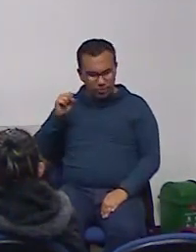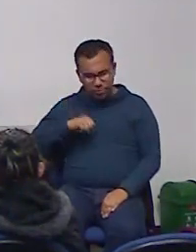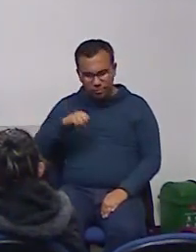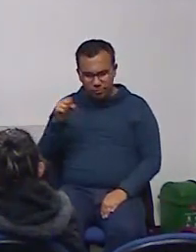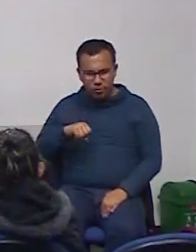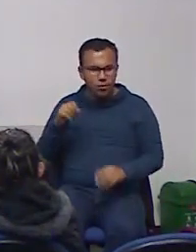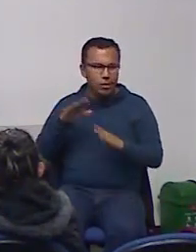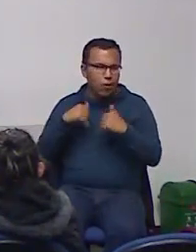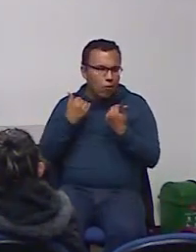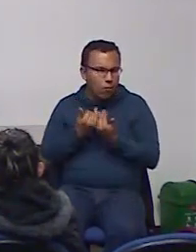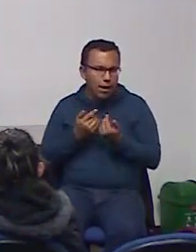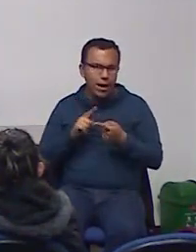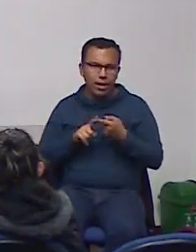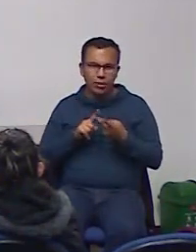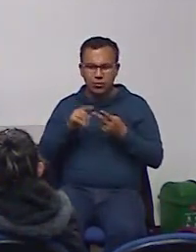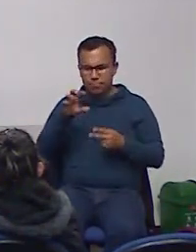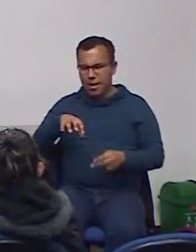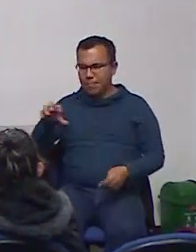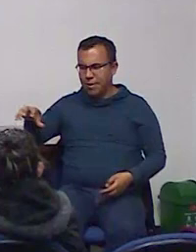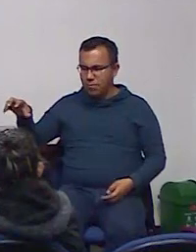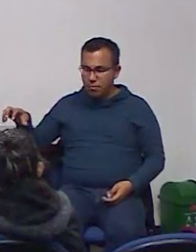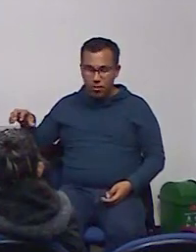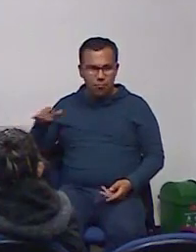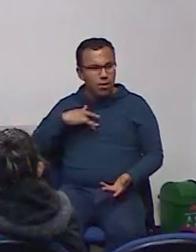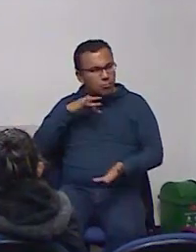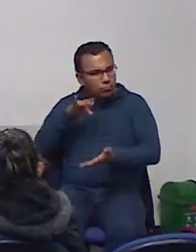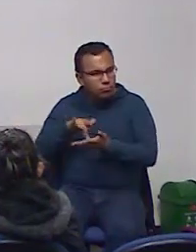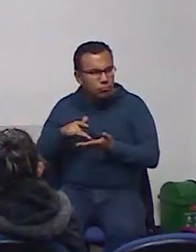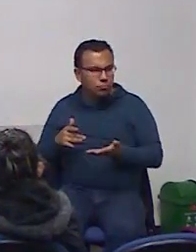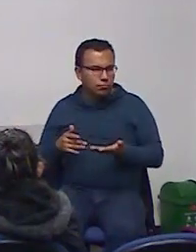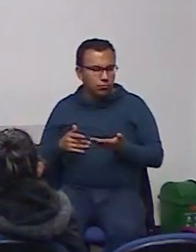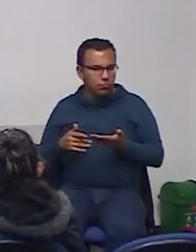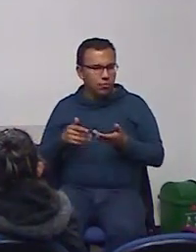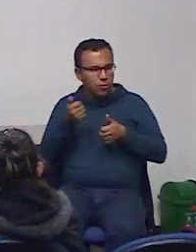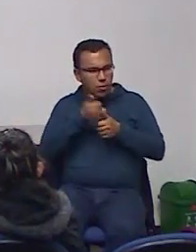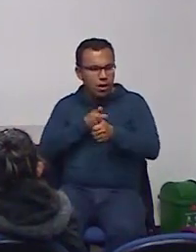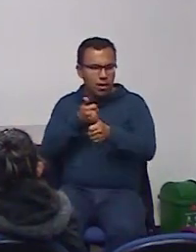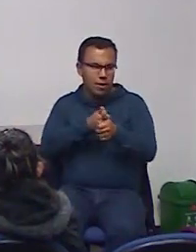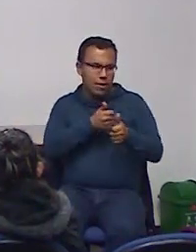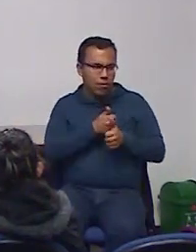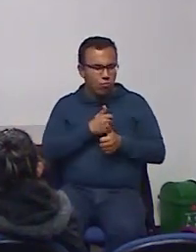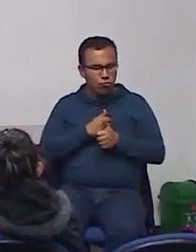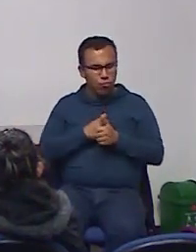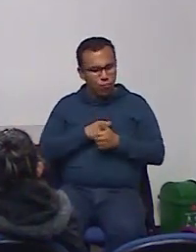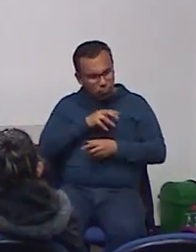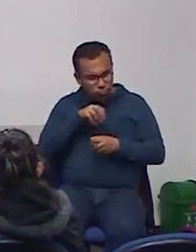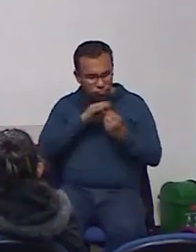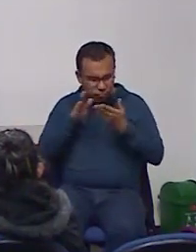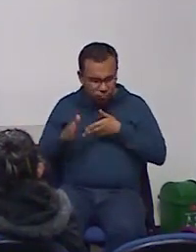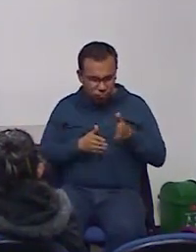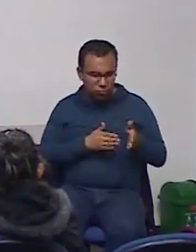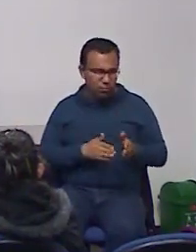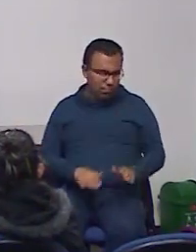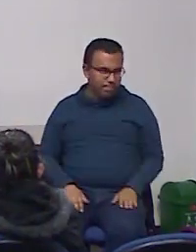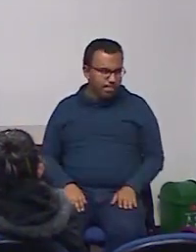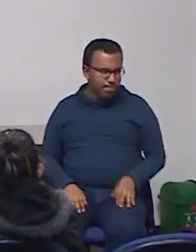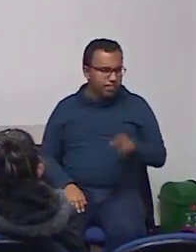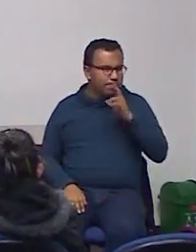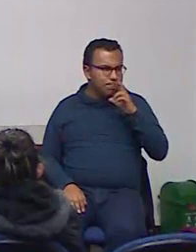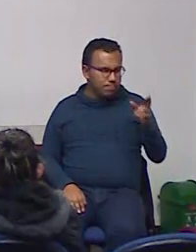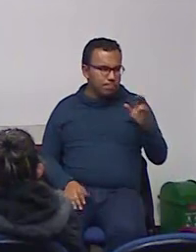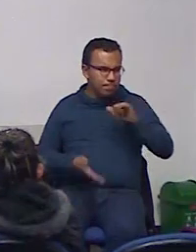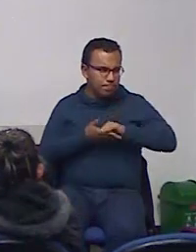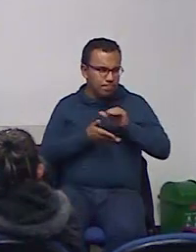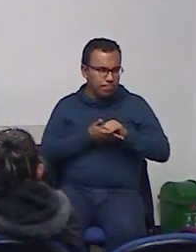existen colegios y existen muchas donde uno puede ir y cada uno tiene su metodología y su personalidad pero es básicamente eso para responder a tu